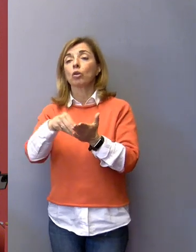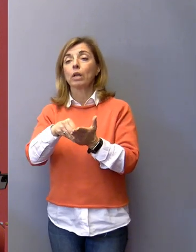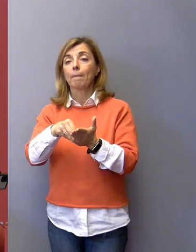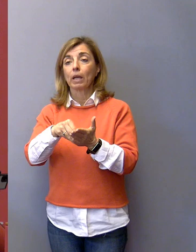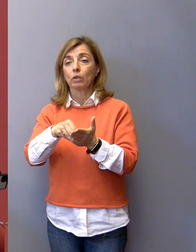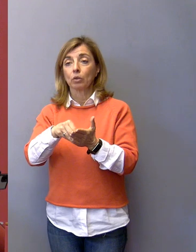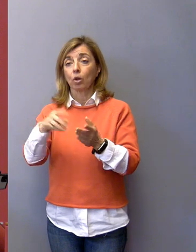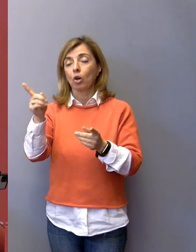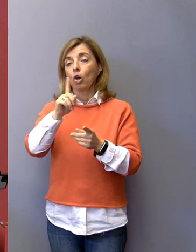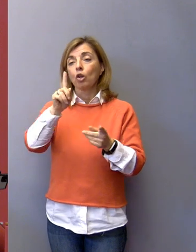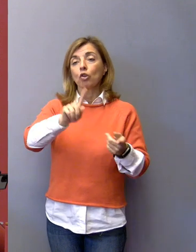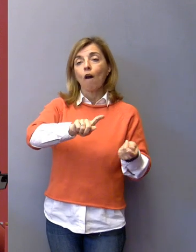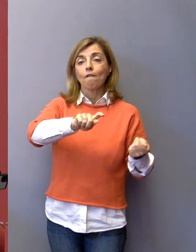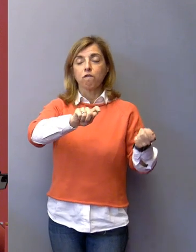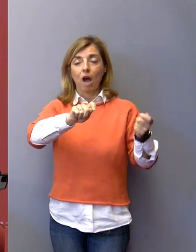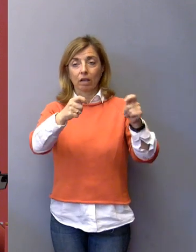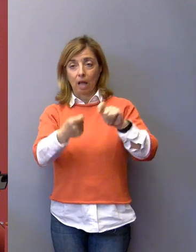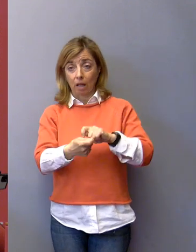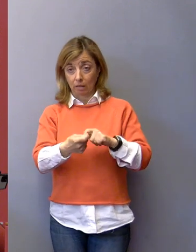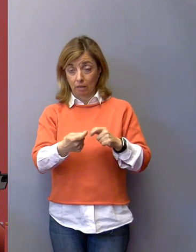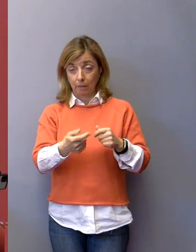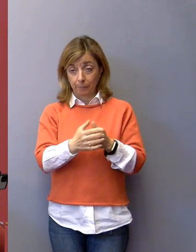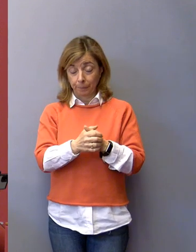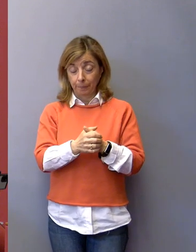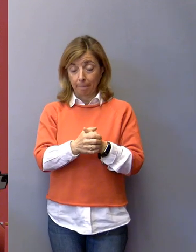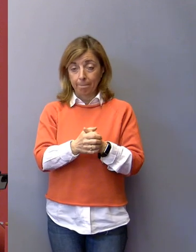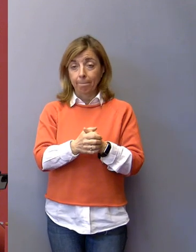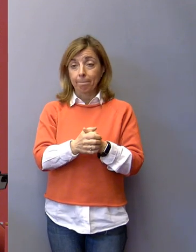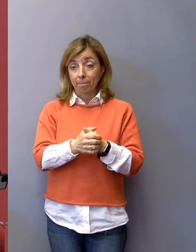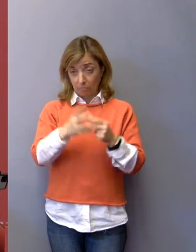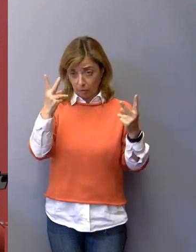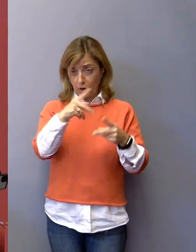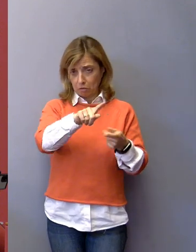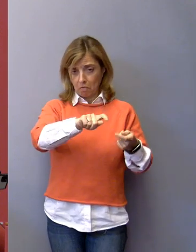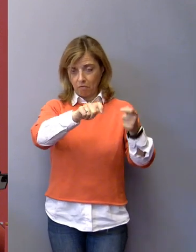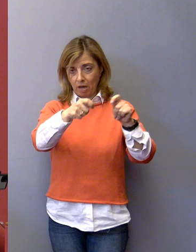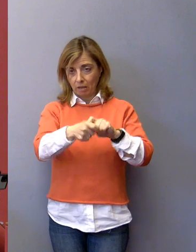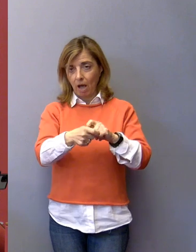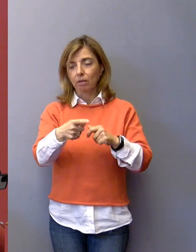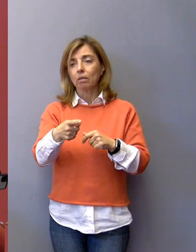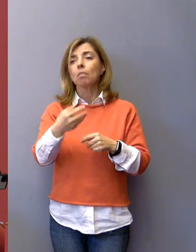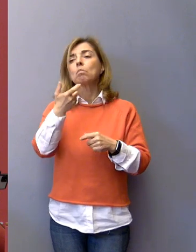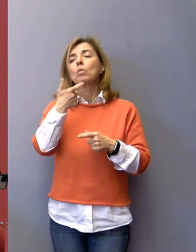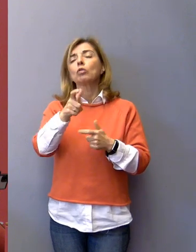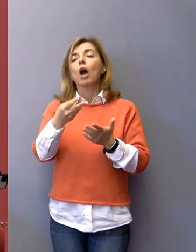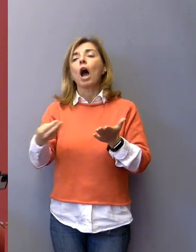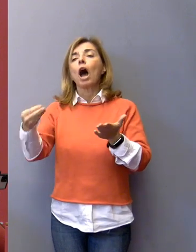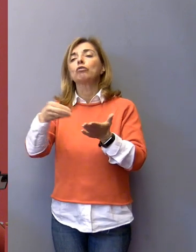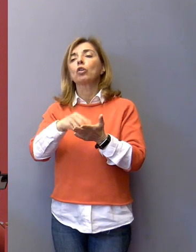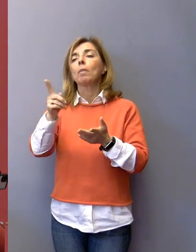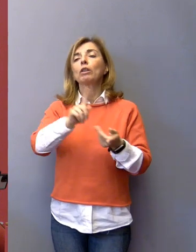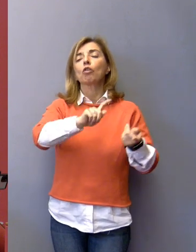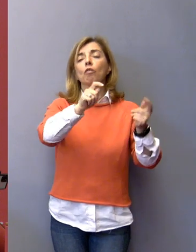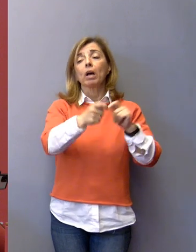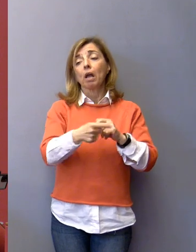perché aggiornamento e non variante semplice vi permette di fare modifiche a vostro piacimento per